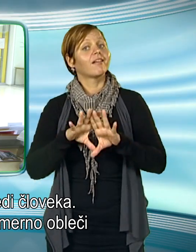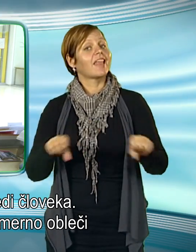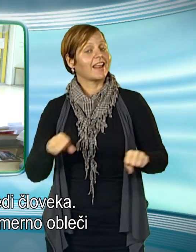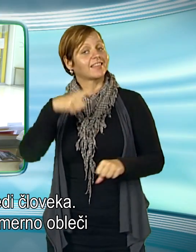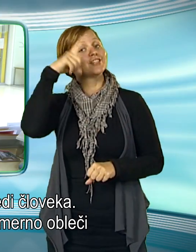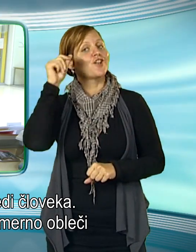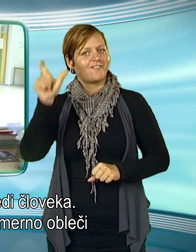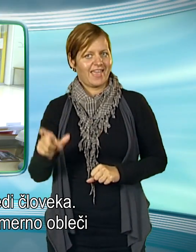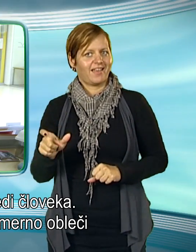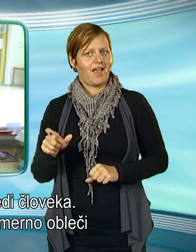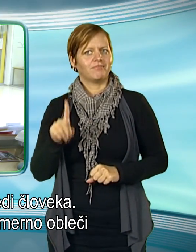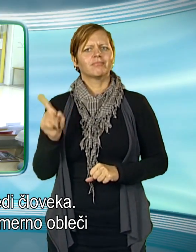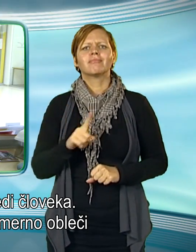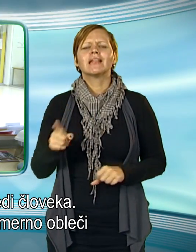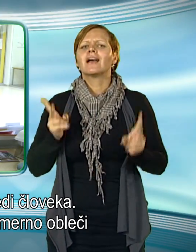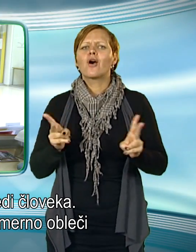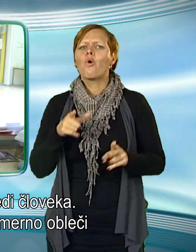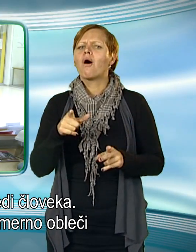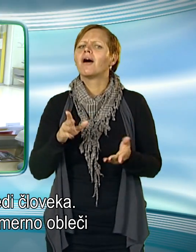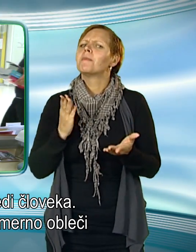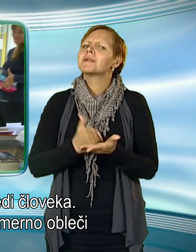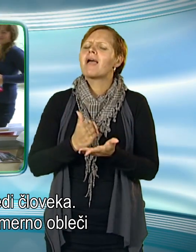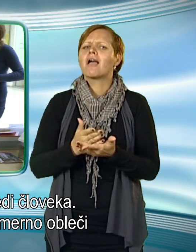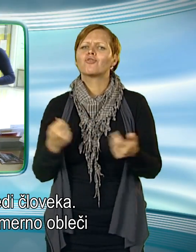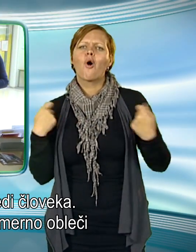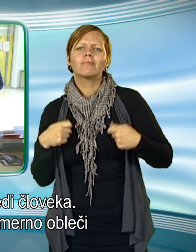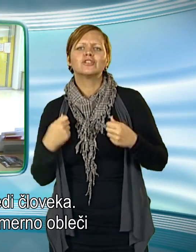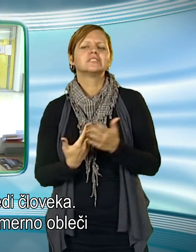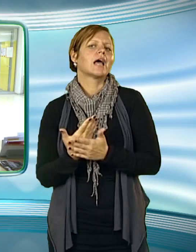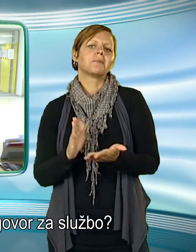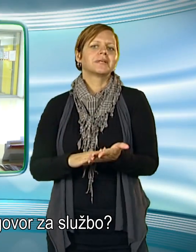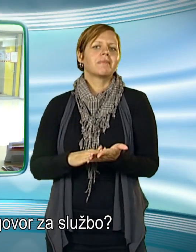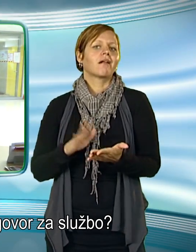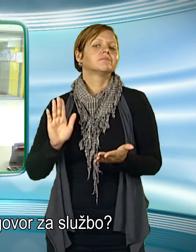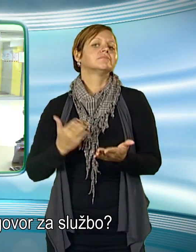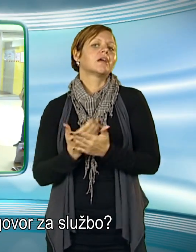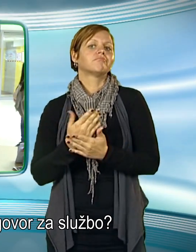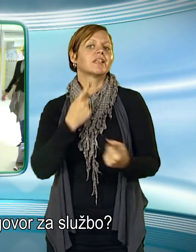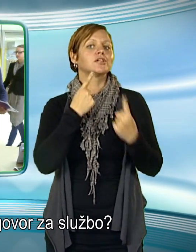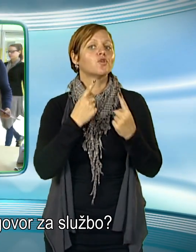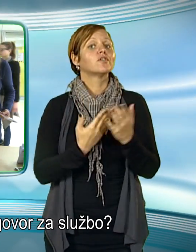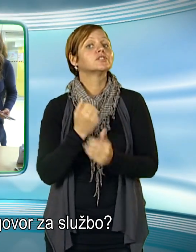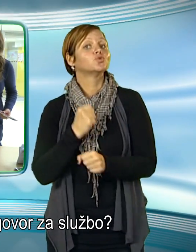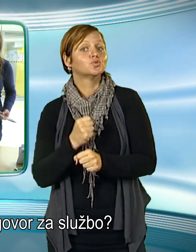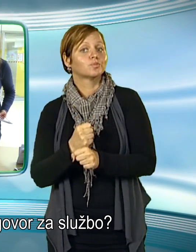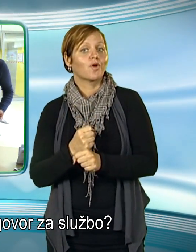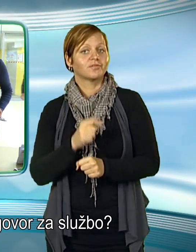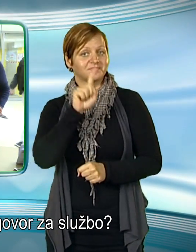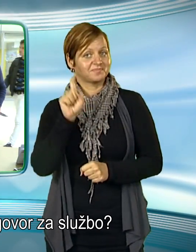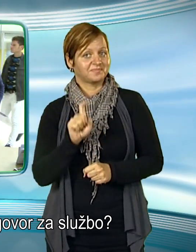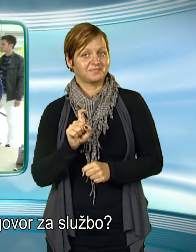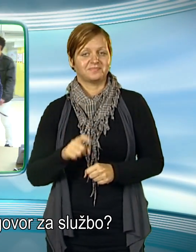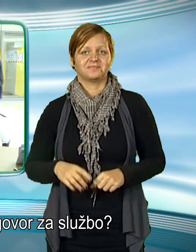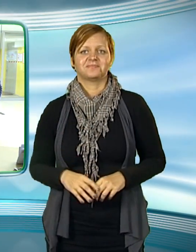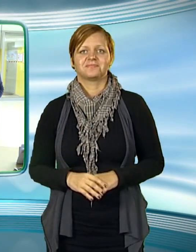Obleka naredi človeka. In kako se primerno obleči, na primer, za razgovor za službo?